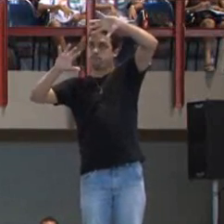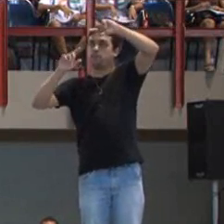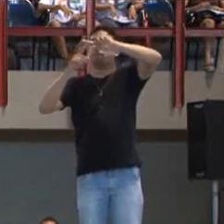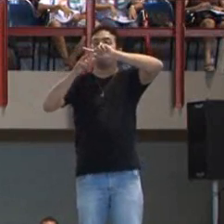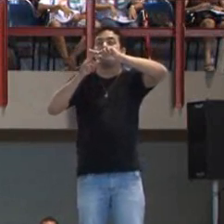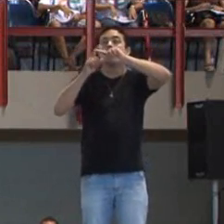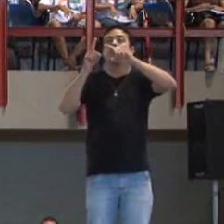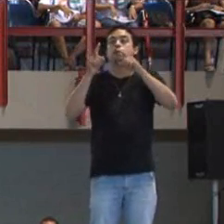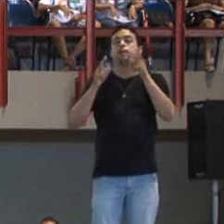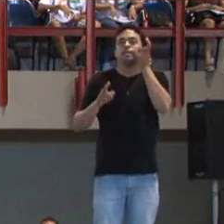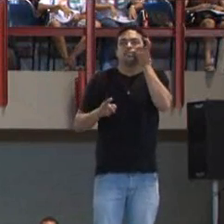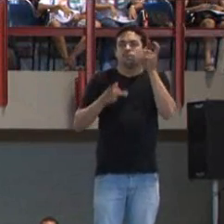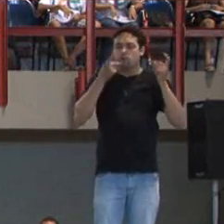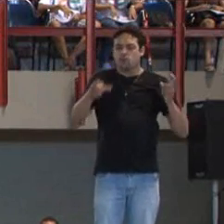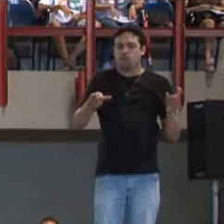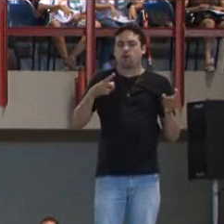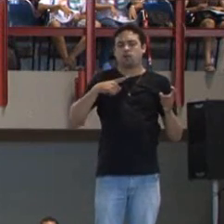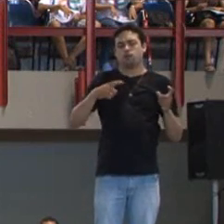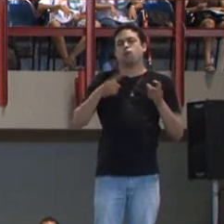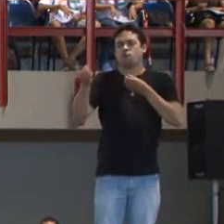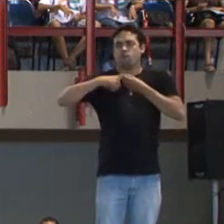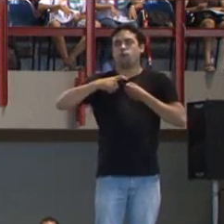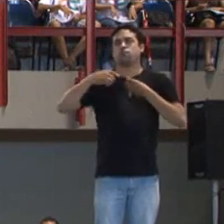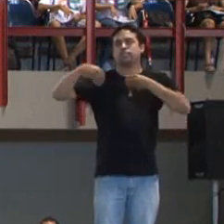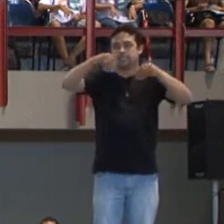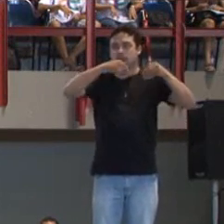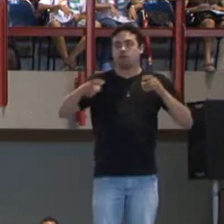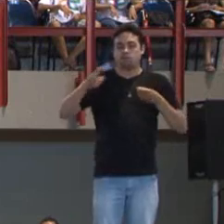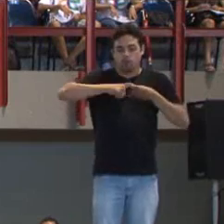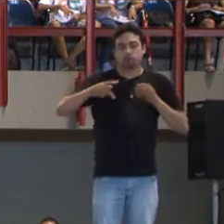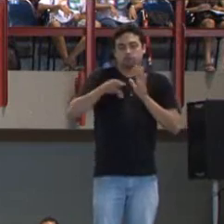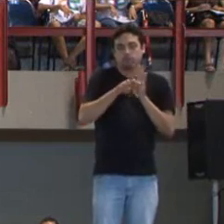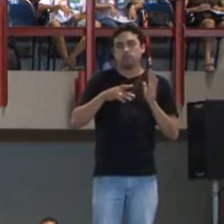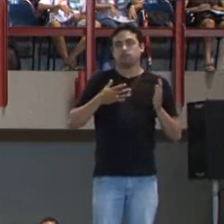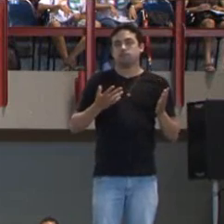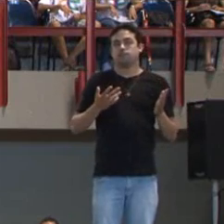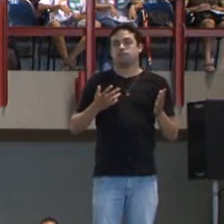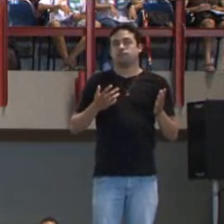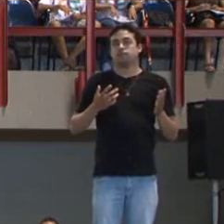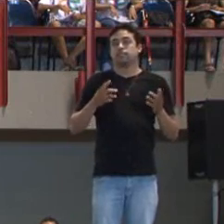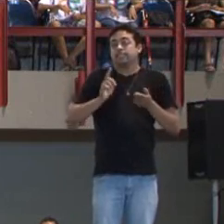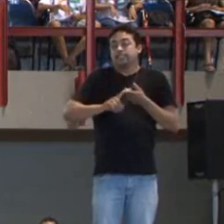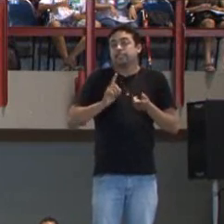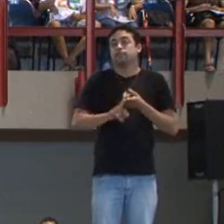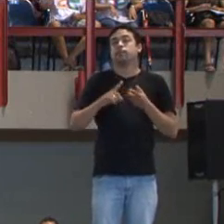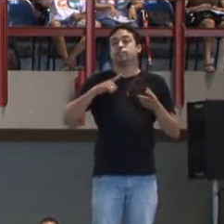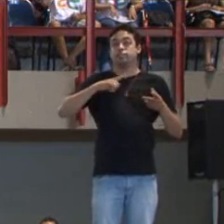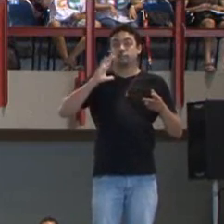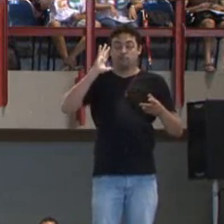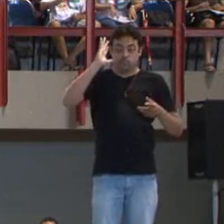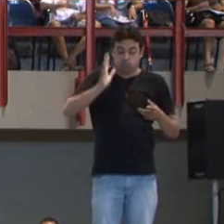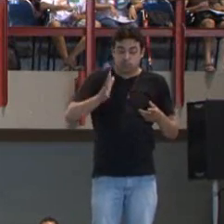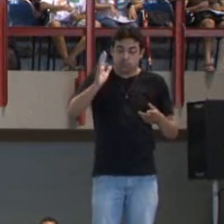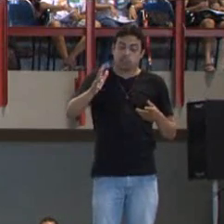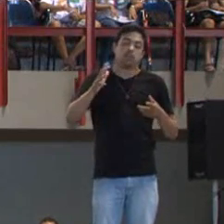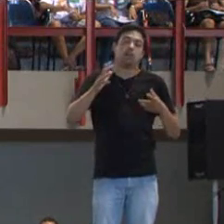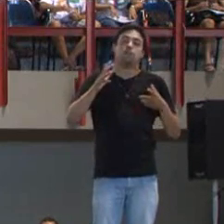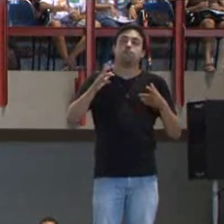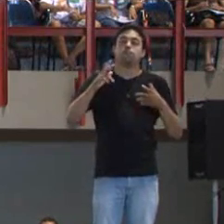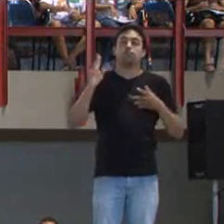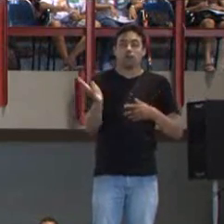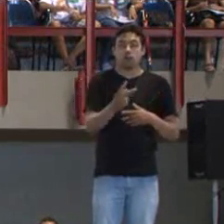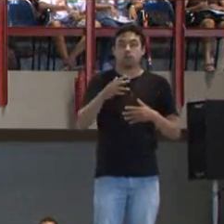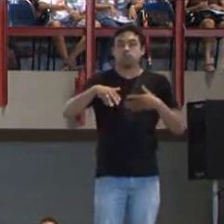passou o resto da vida dizendo, puta, eu quero esse braço de volta. Esse braço é meu. Tá? E em grandes momentos da história, o